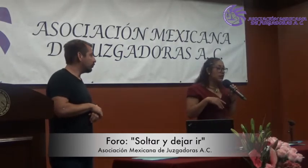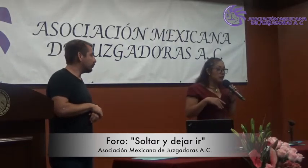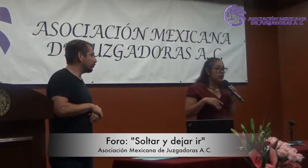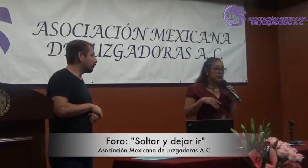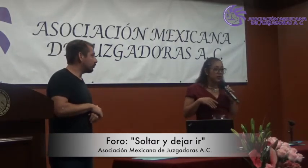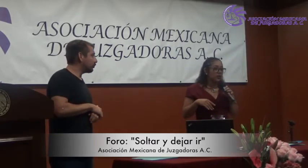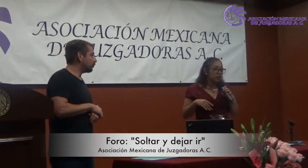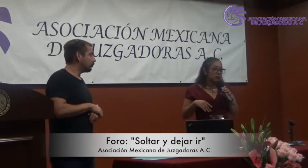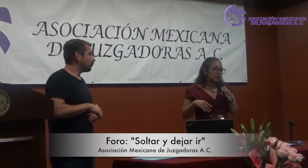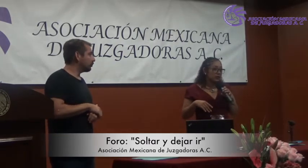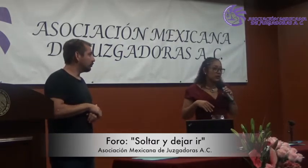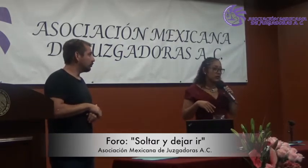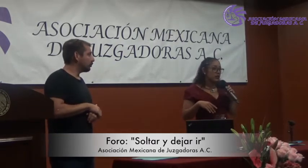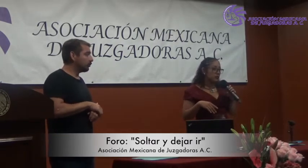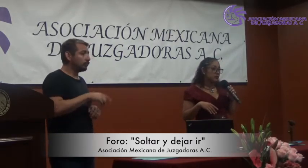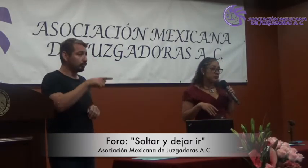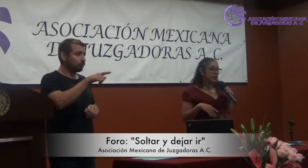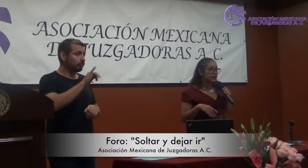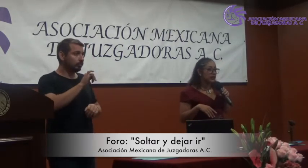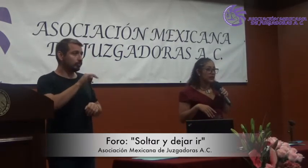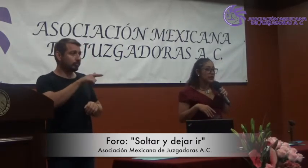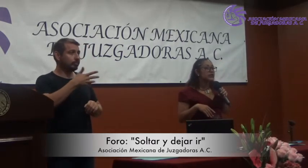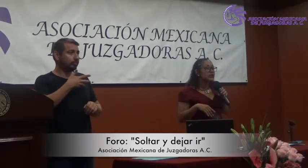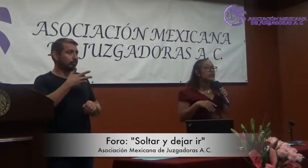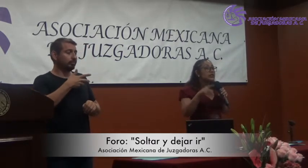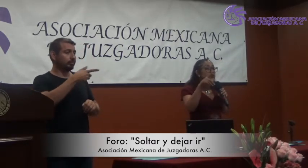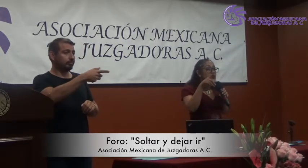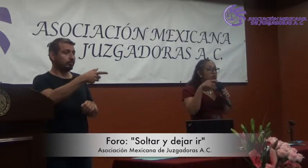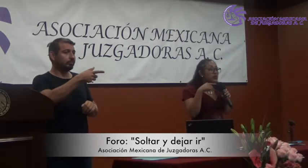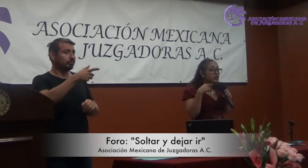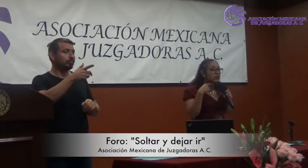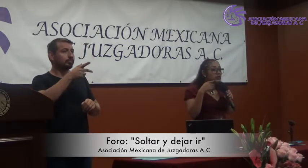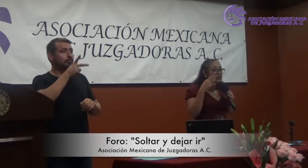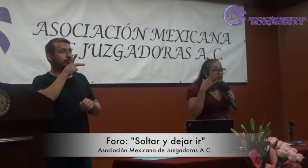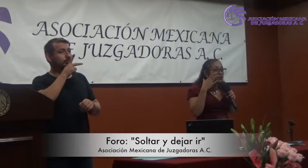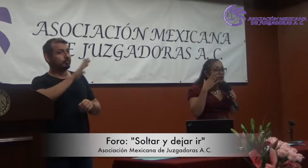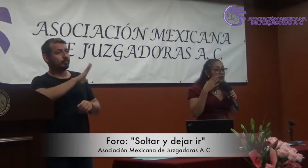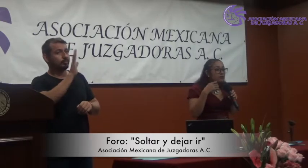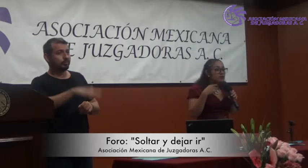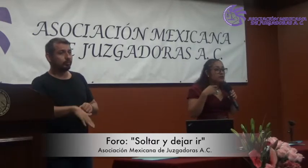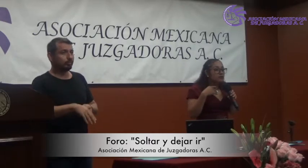Sí, ante la muerte de una persona. Puede ser que sientan esas emociones.